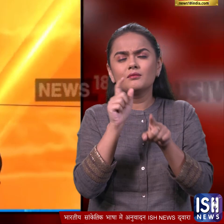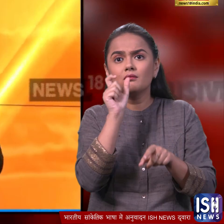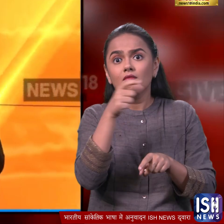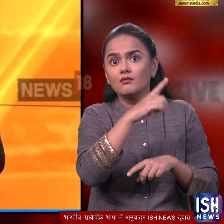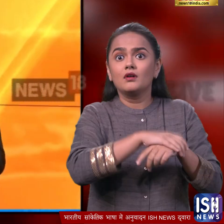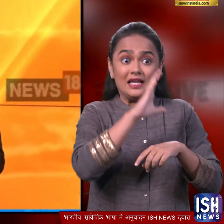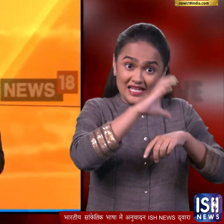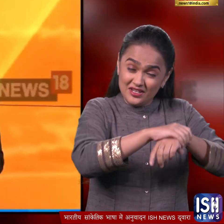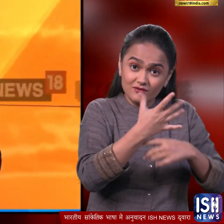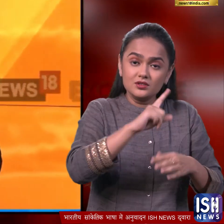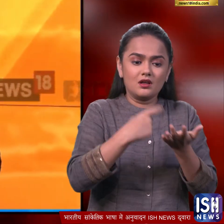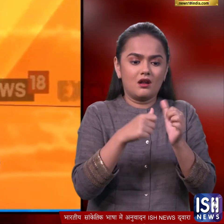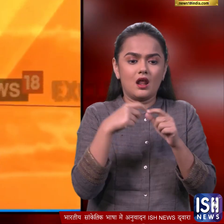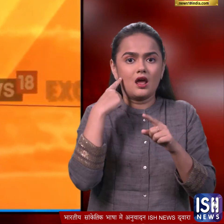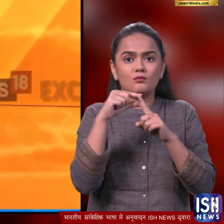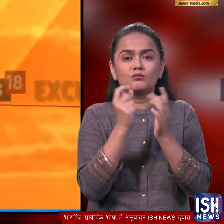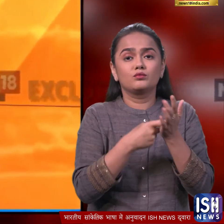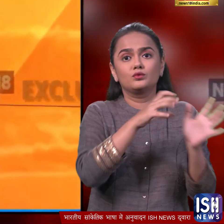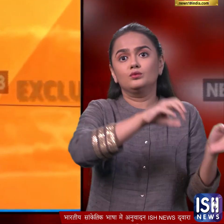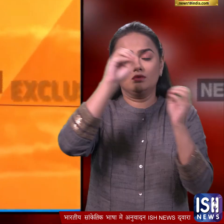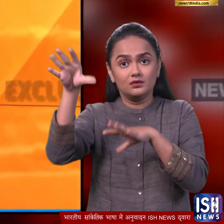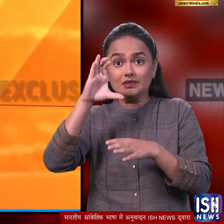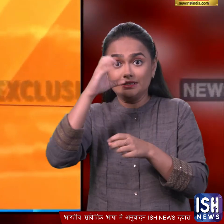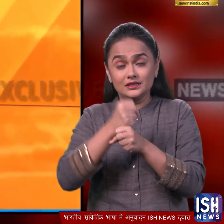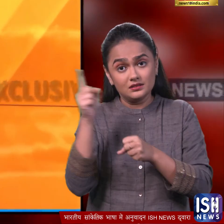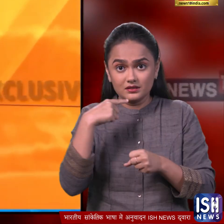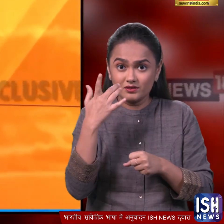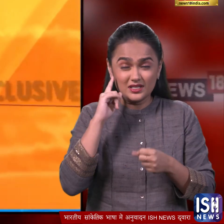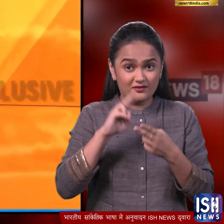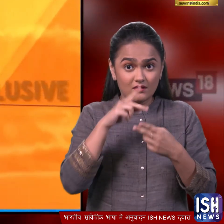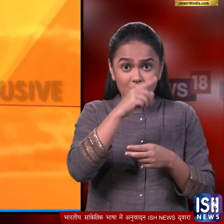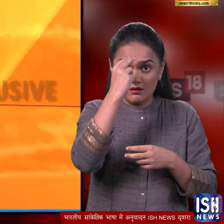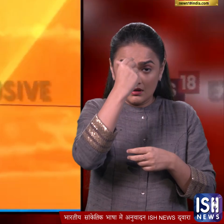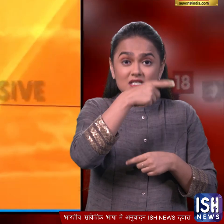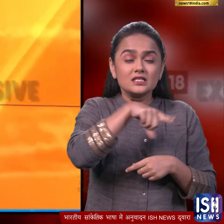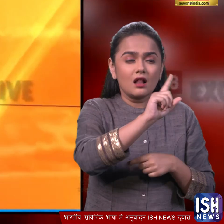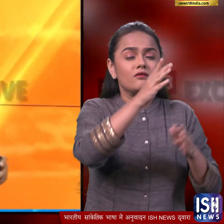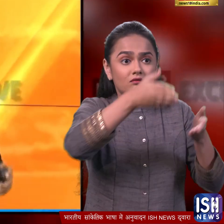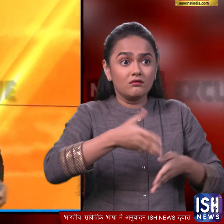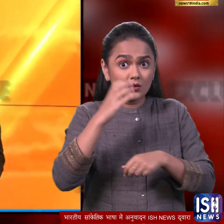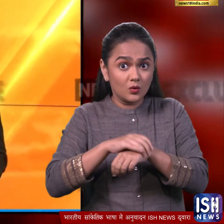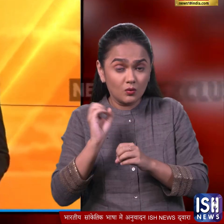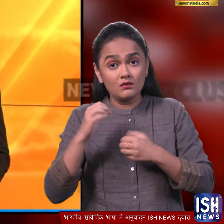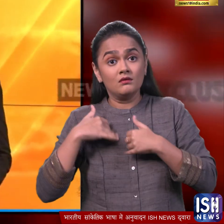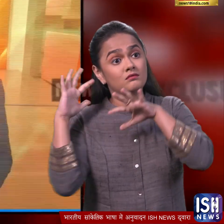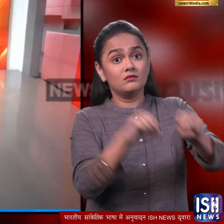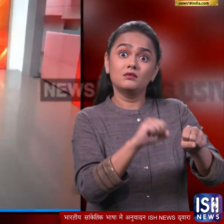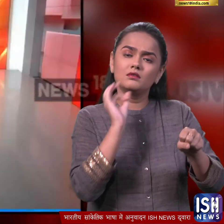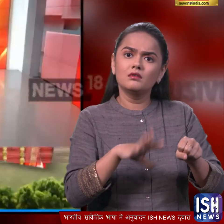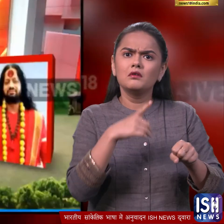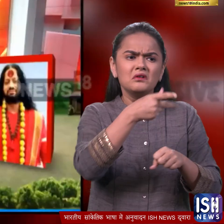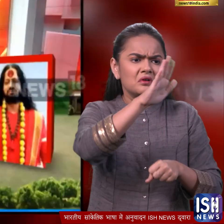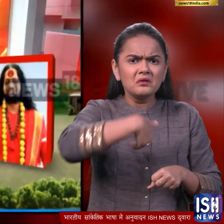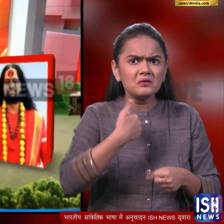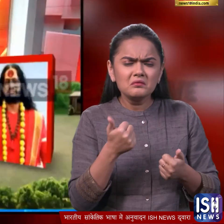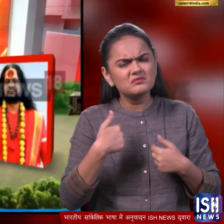के बाद उन्हें रायपुर लाया गया। छत्तीसगढ़ के सीएम भूपेश बघेल ने पहले ही कहा था कि अगर कालीचरण सरेंडर नहीं करेंगे तो उन्हें गिरफ्तार कर लिया जाएगा और वहां की